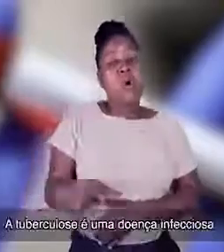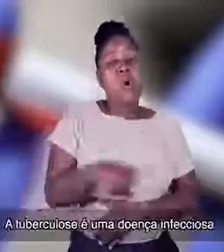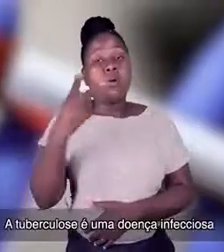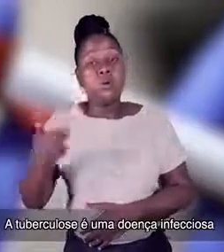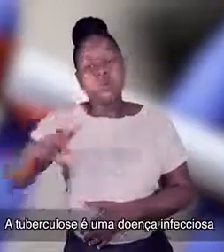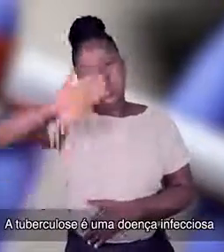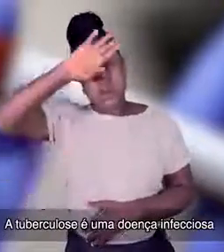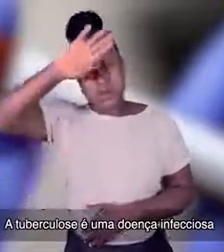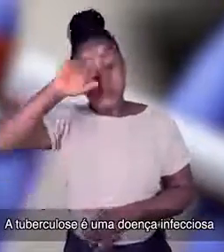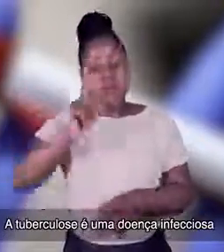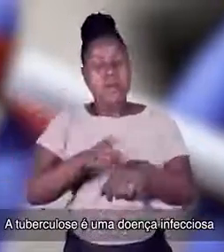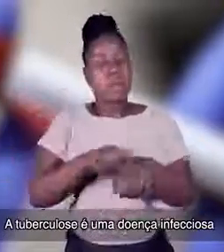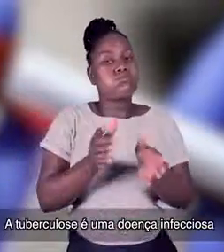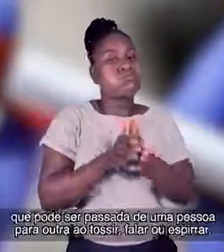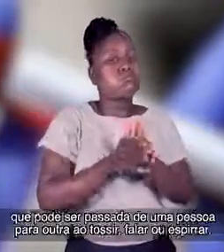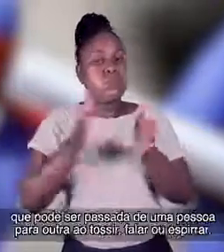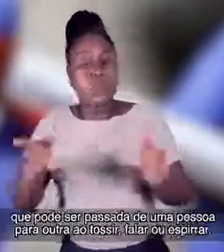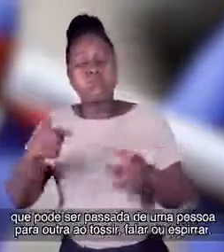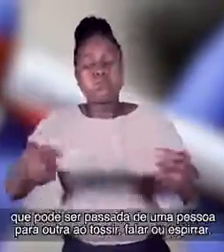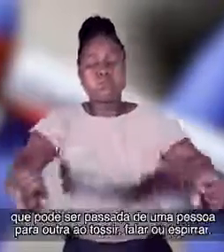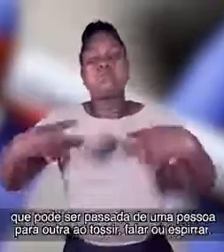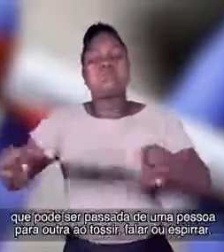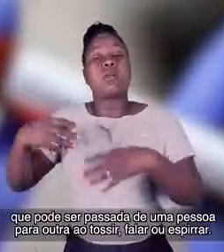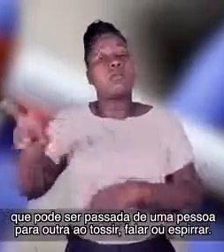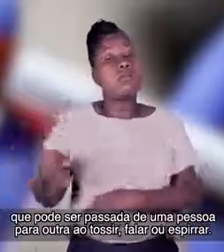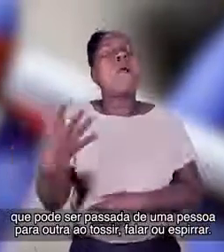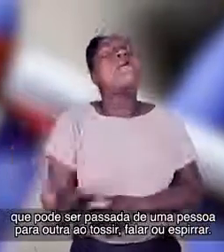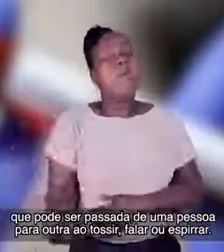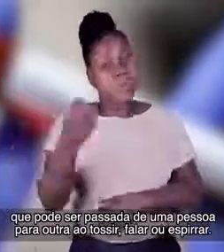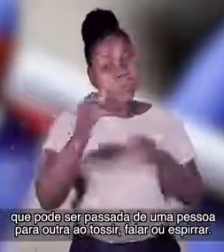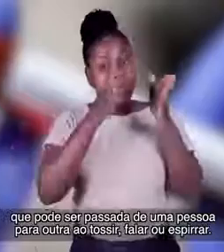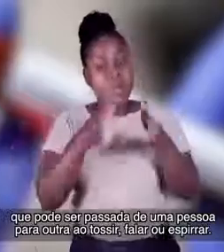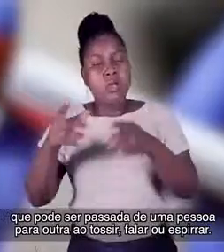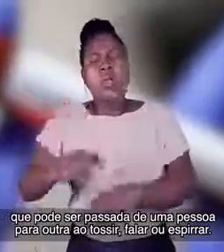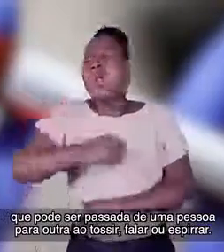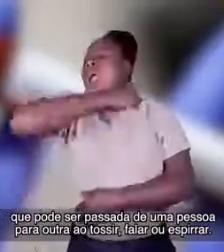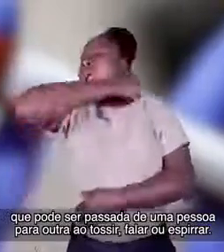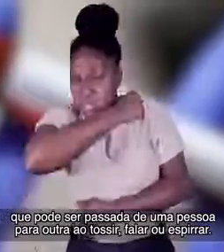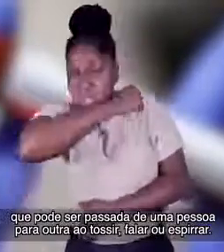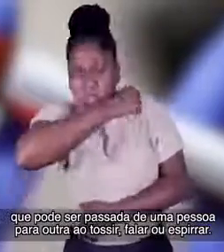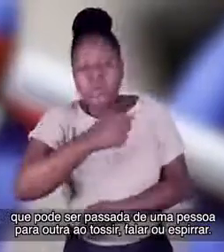tuberculose é uma doença infecciosa que pode ser passada de uma pessoa para outra ao tossir, falar ou